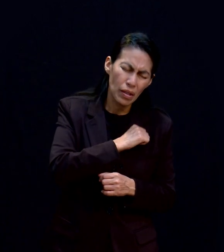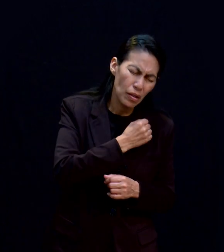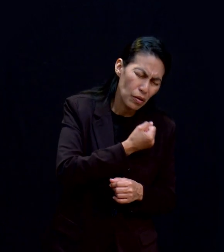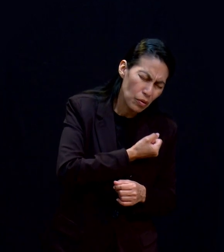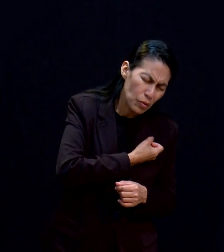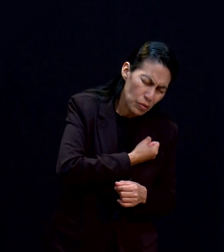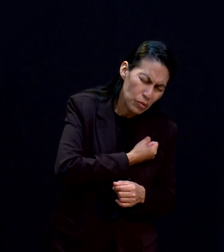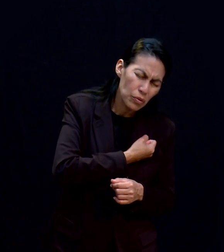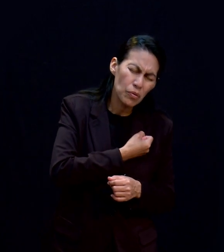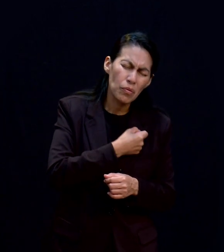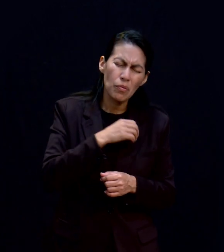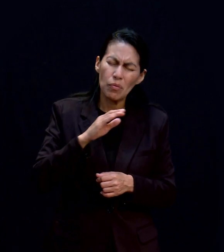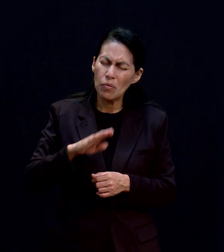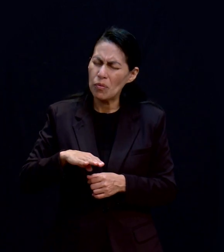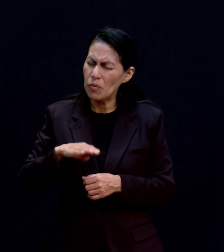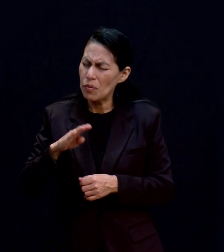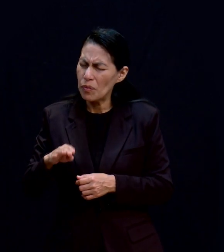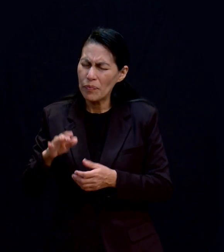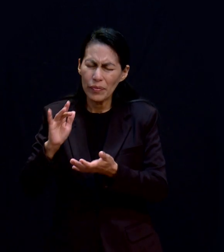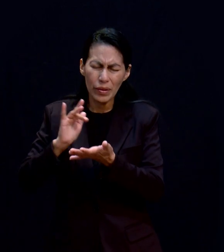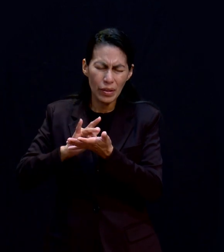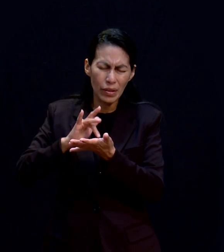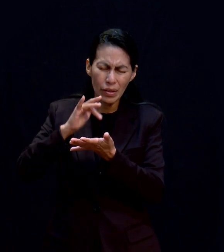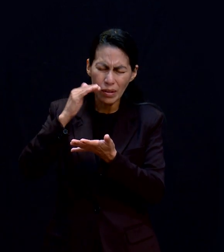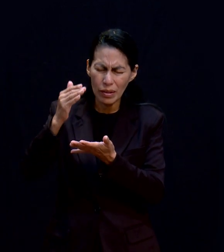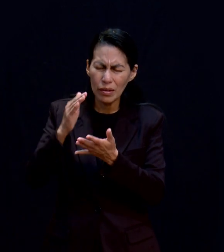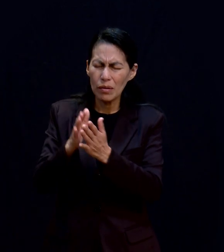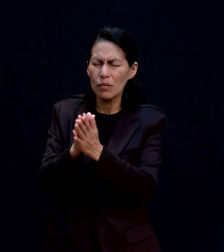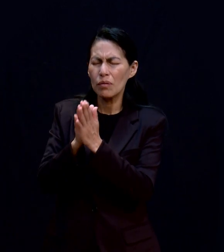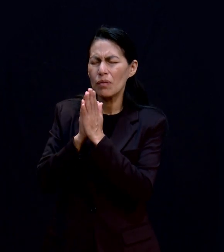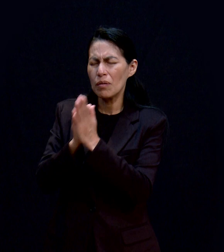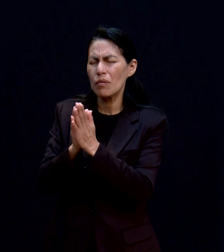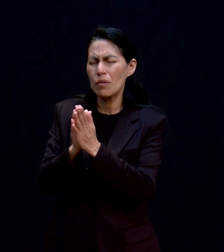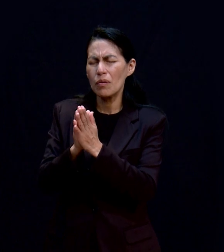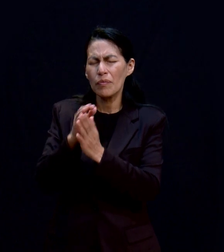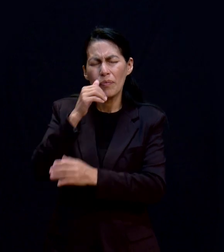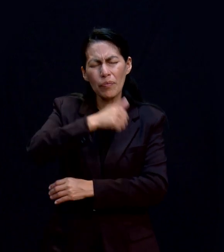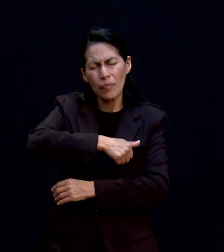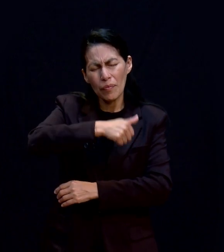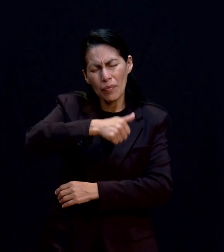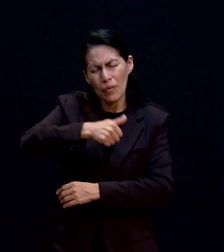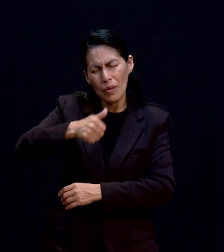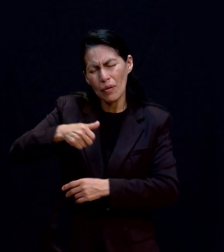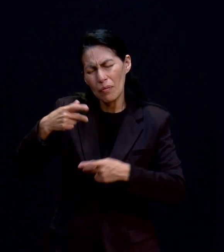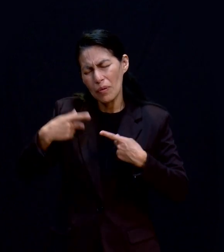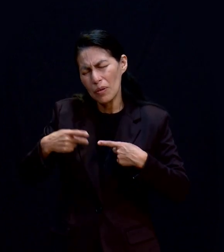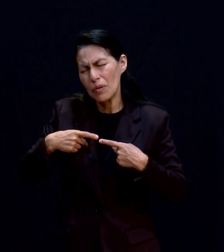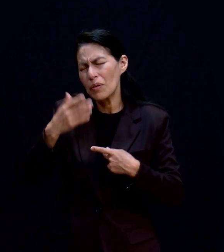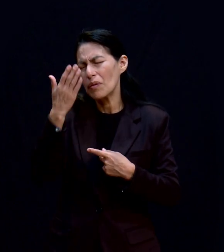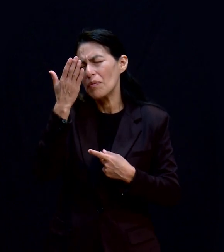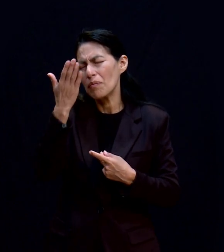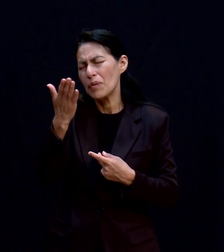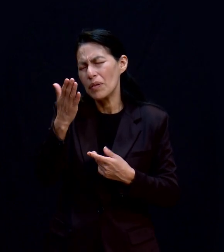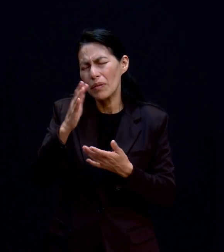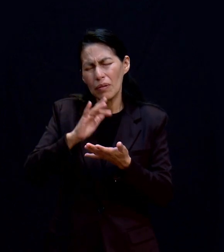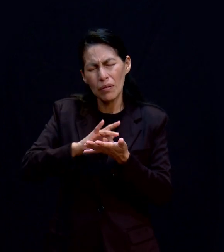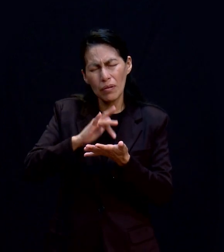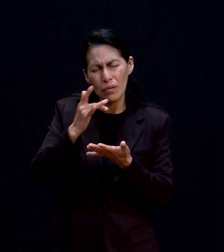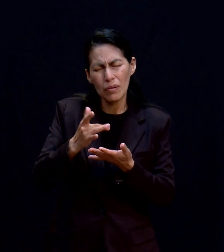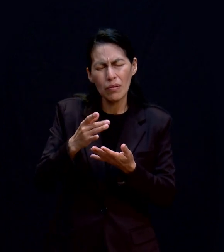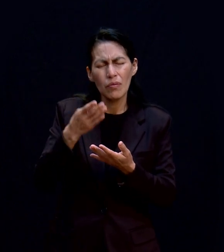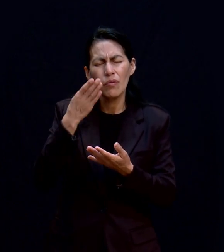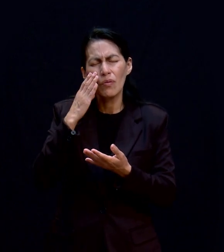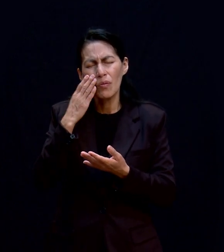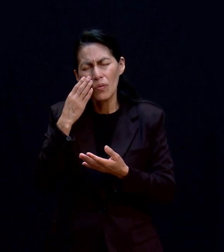querido señor gracias por todas tus bendiciones acompaña cada una de estas personas que hoy hacen su